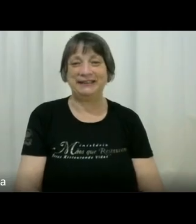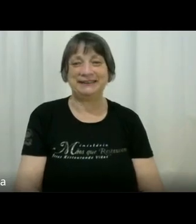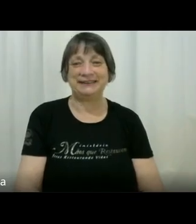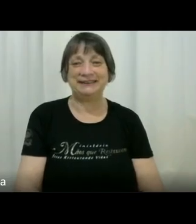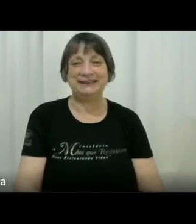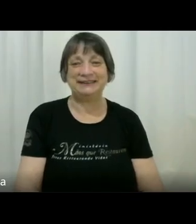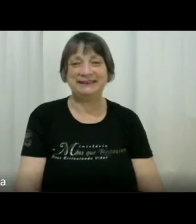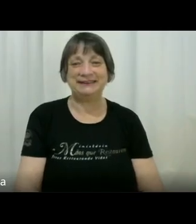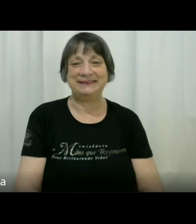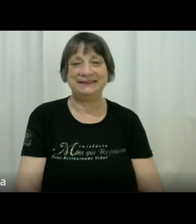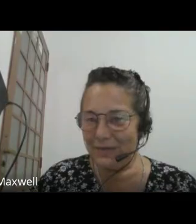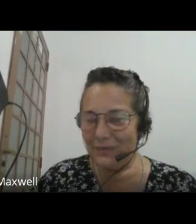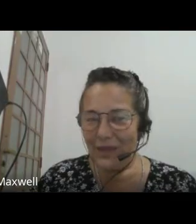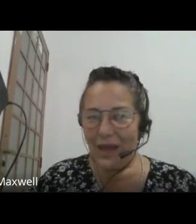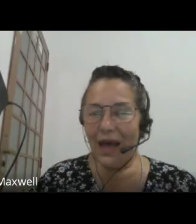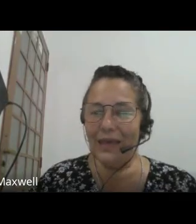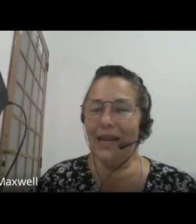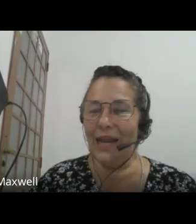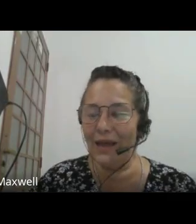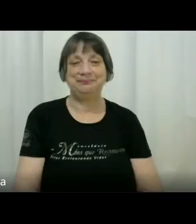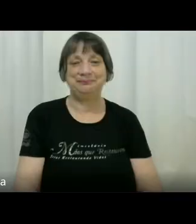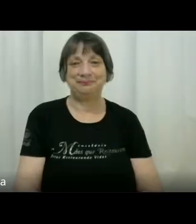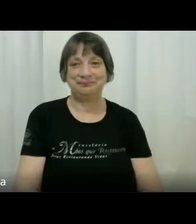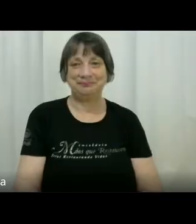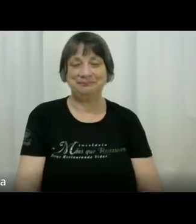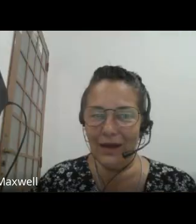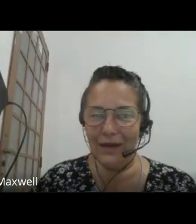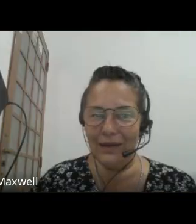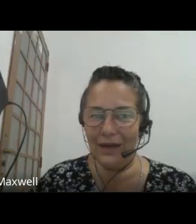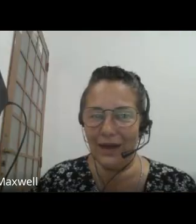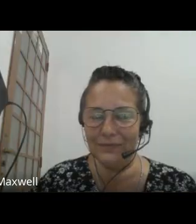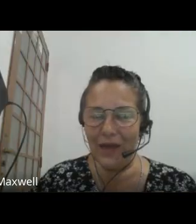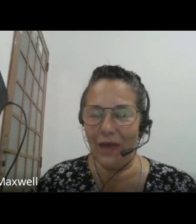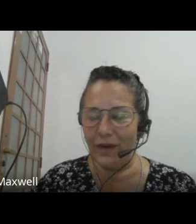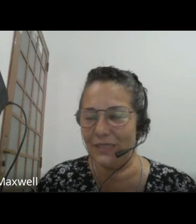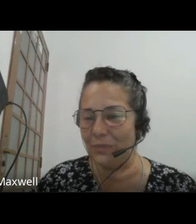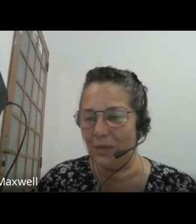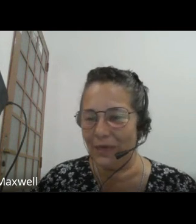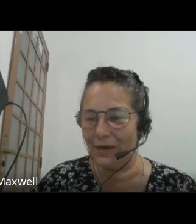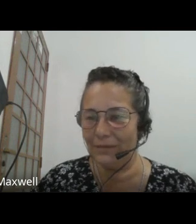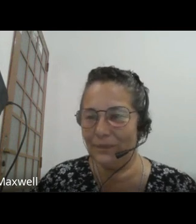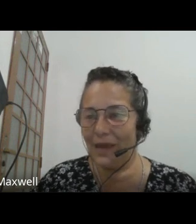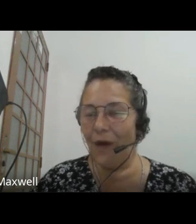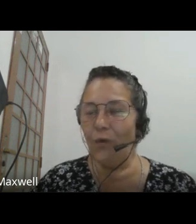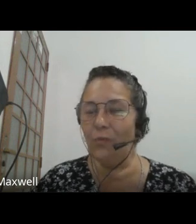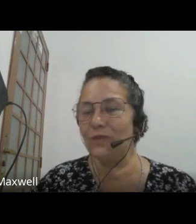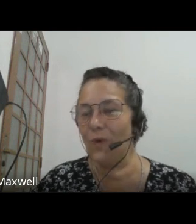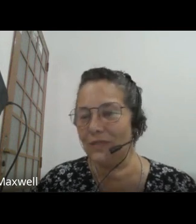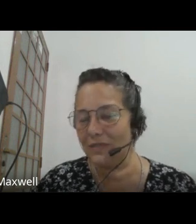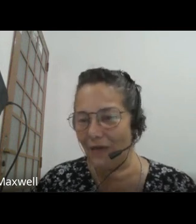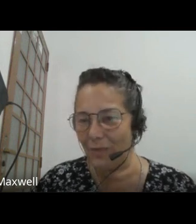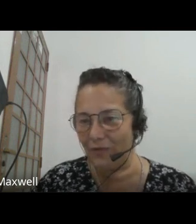Fala, Andressa. Eu tentei fazer. Aí, lendo a referência bíblica,